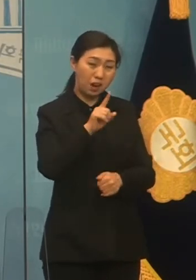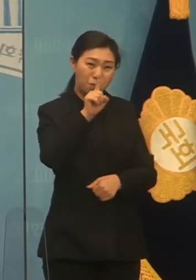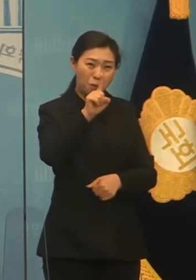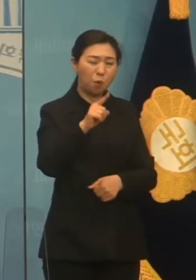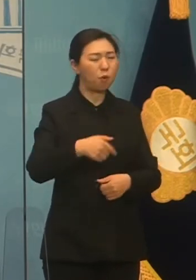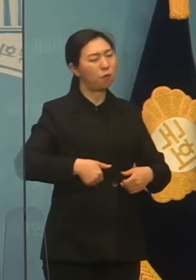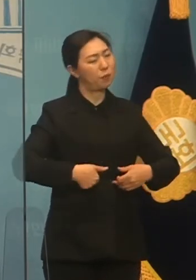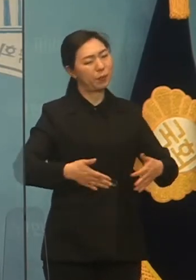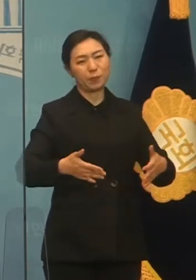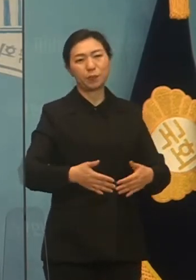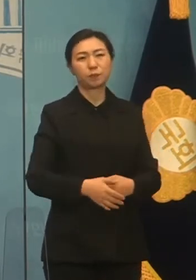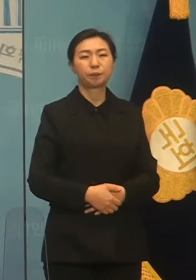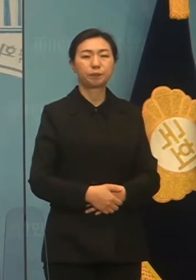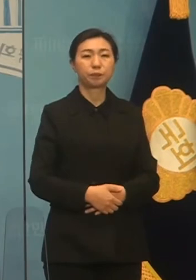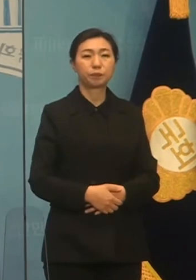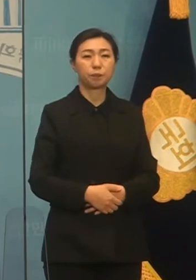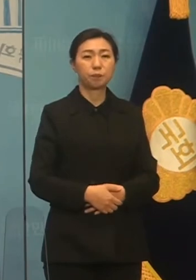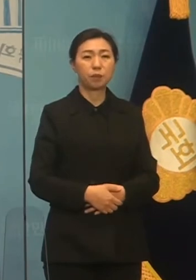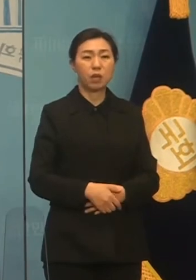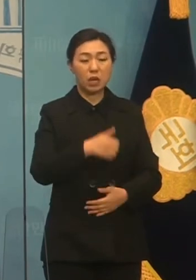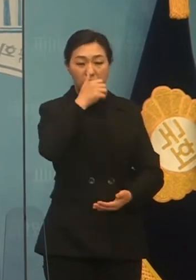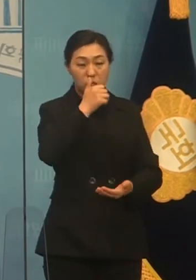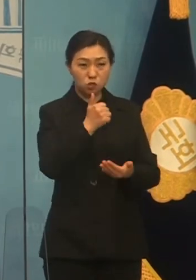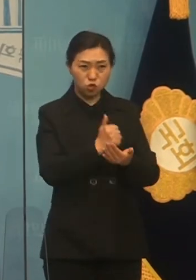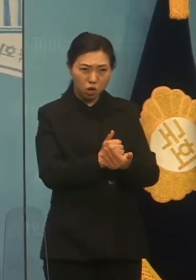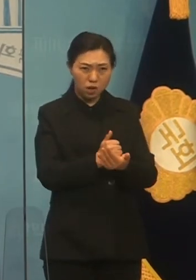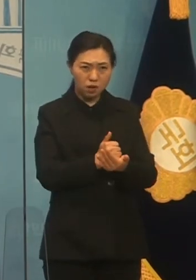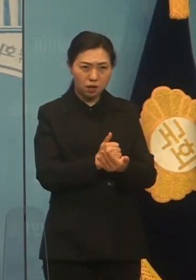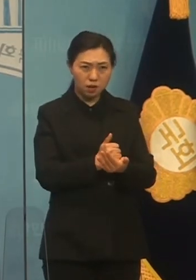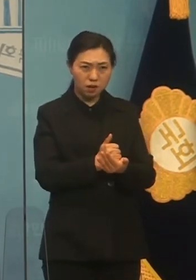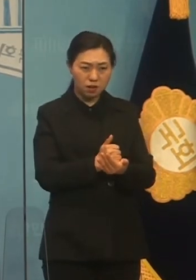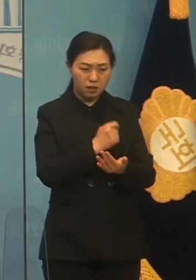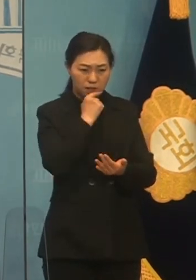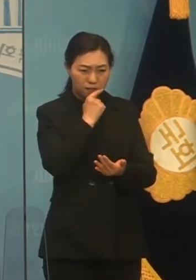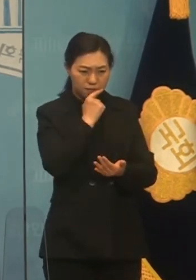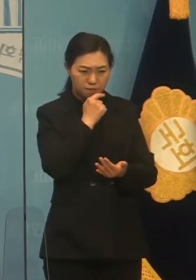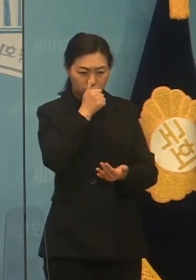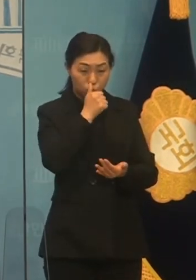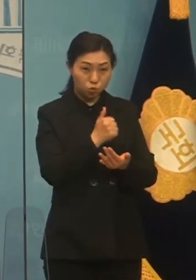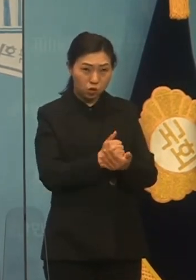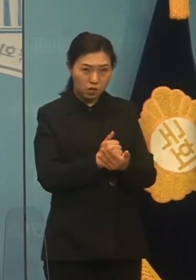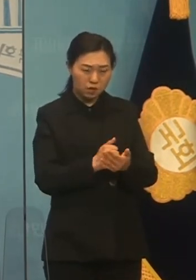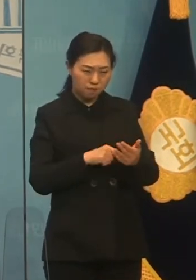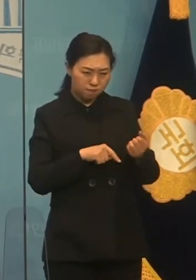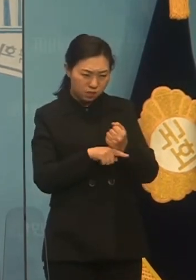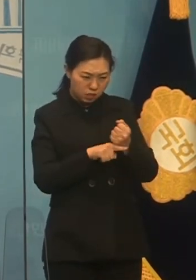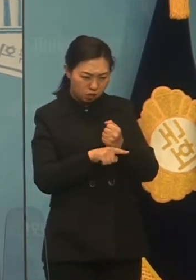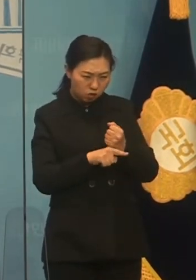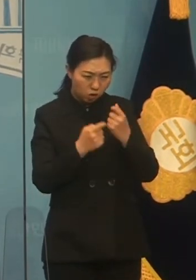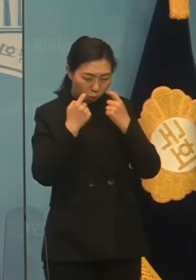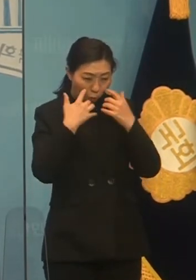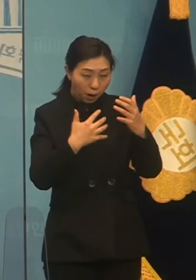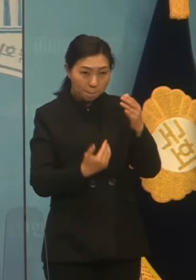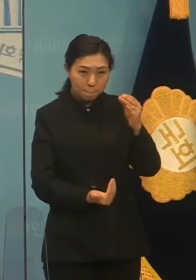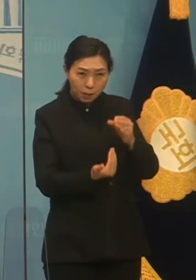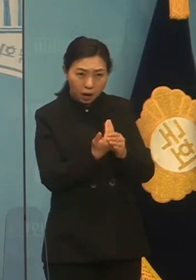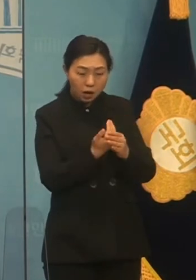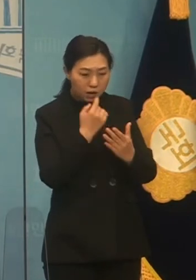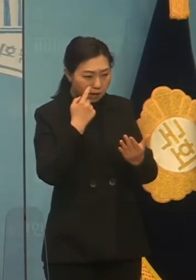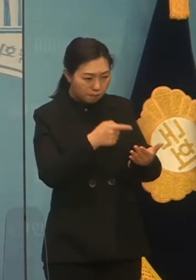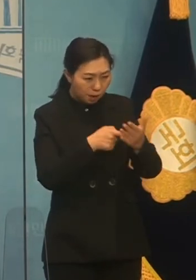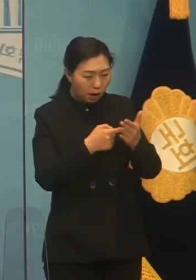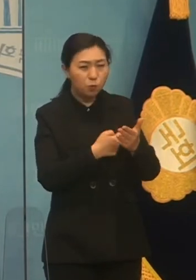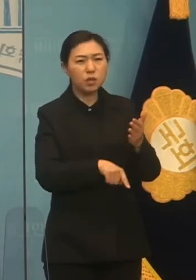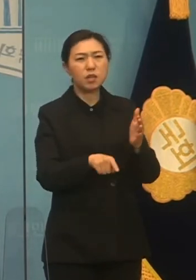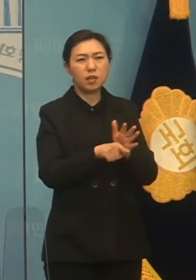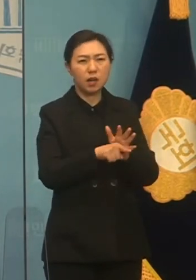사실관계를 명확하게 밝히고자 하는 정부의 끊임없는 관심과 노력, 그리고 유족에 대한